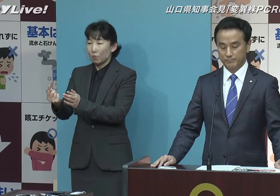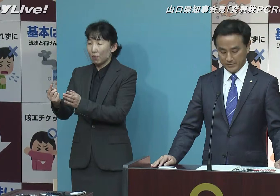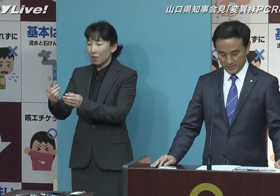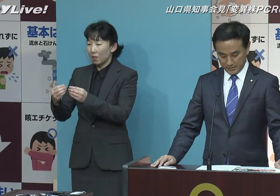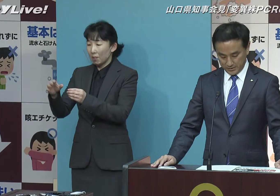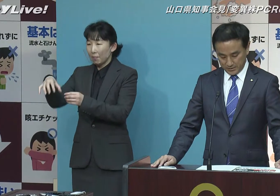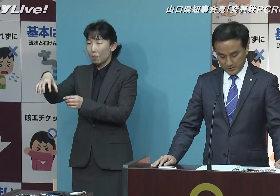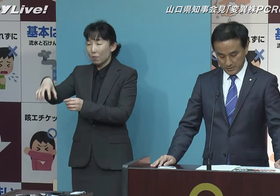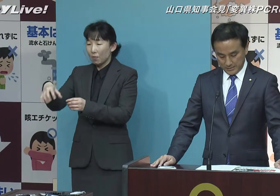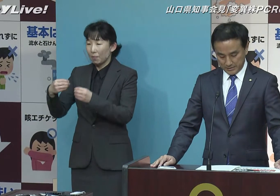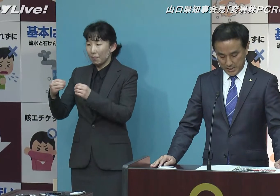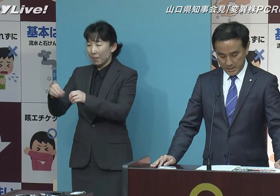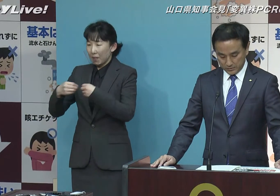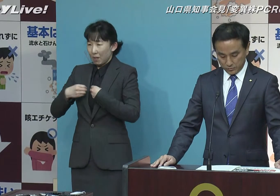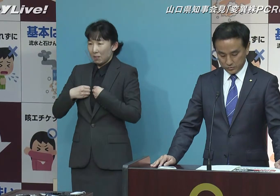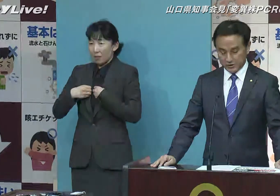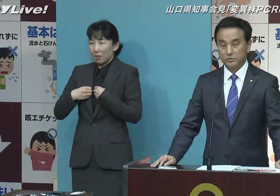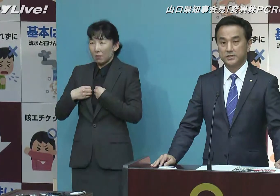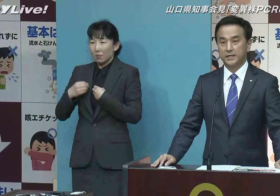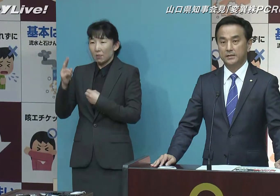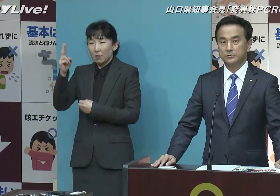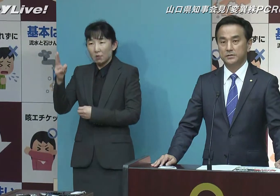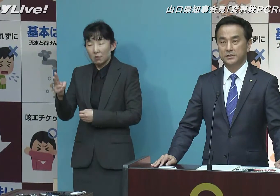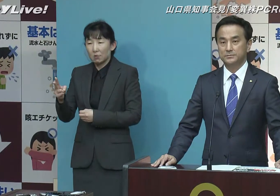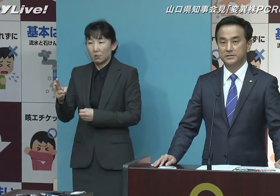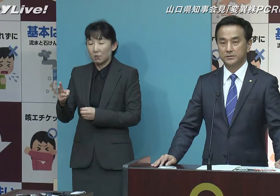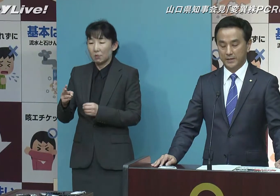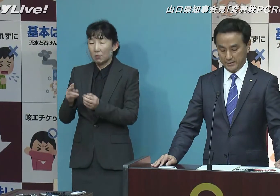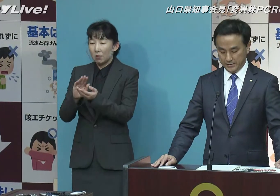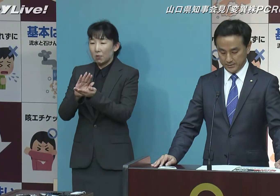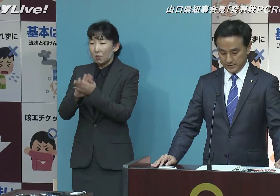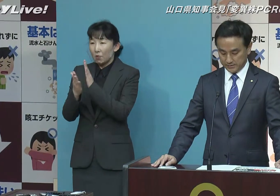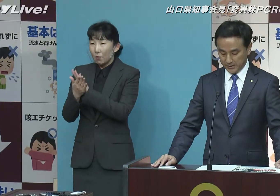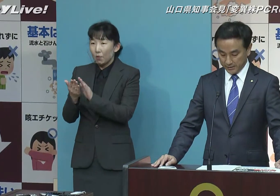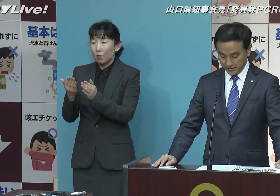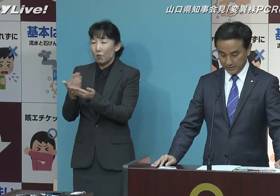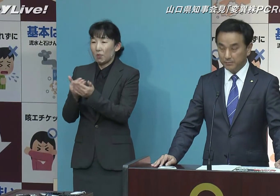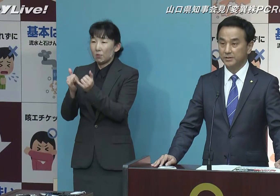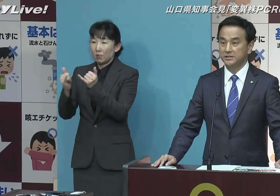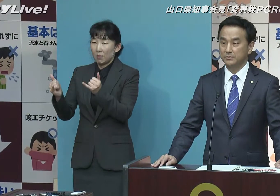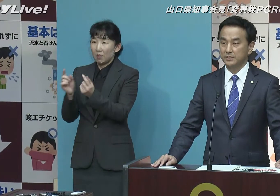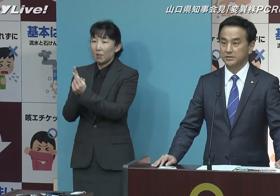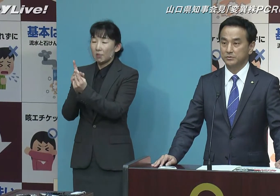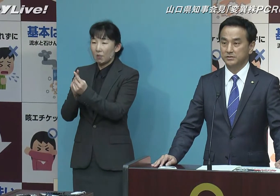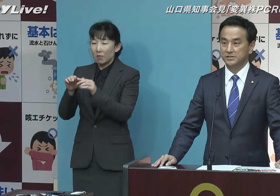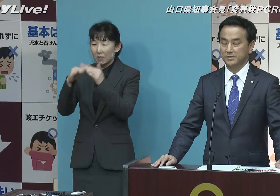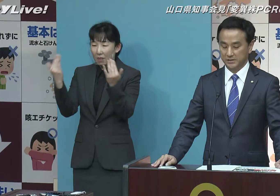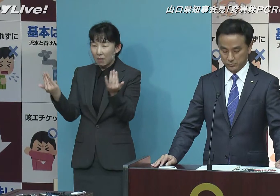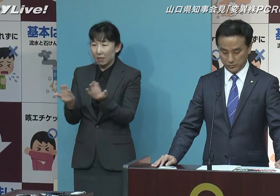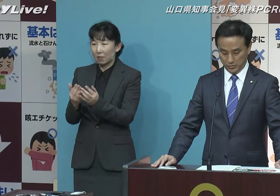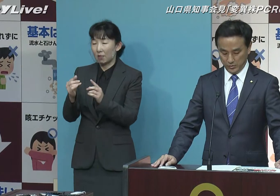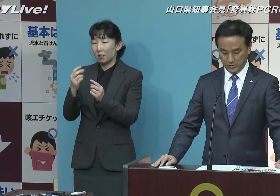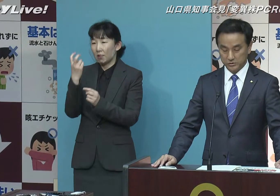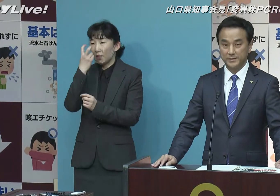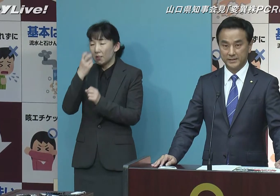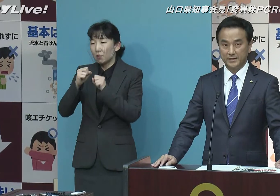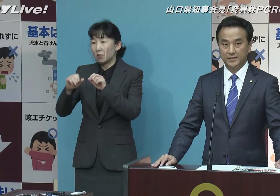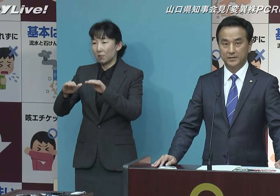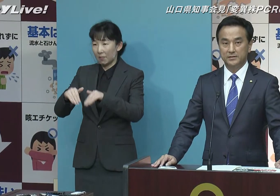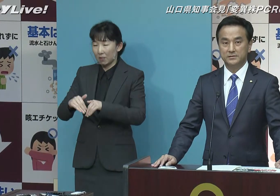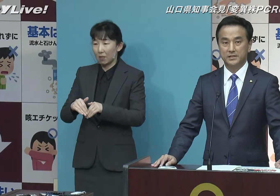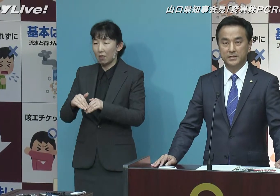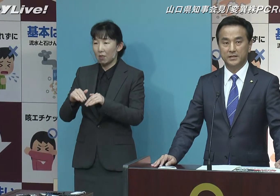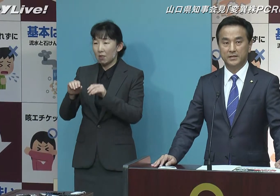。また濃厚接触者等に対しましては全員に PCR 検査を実施しましたところ、すべ